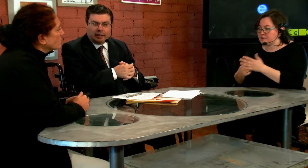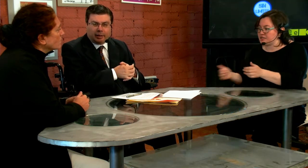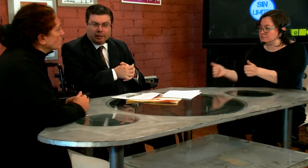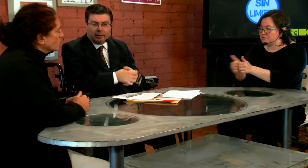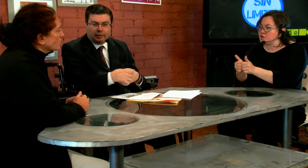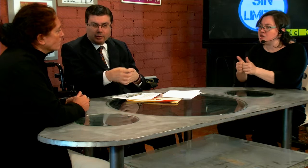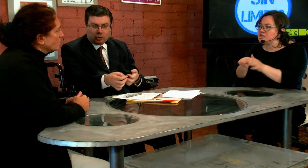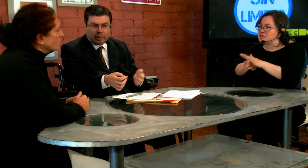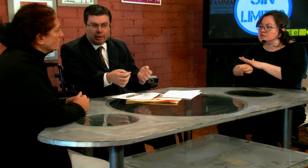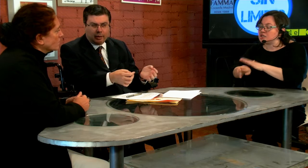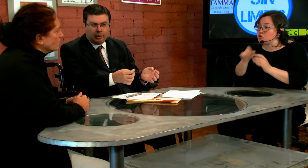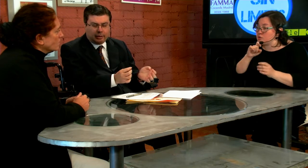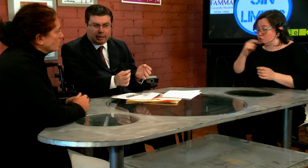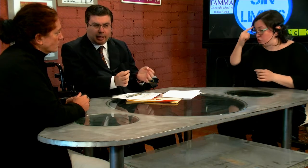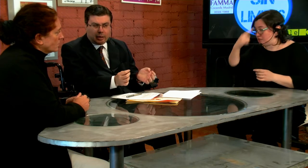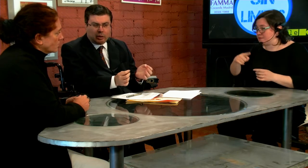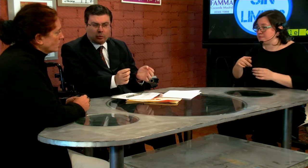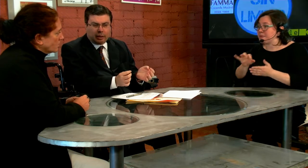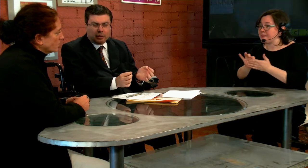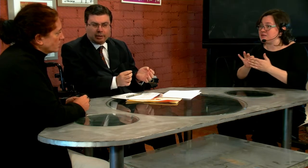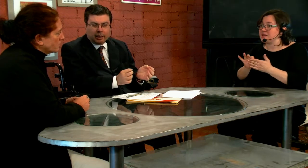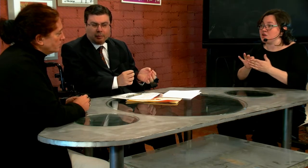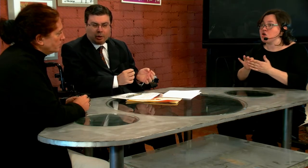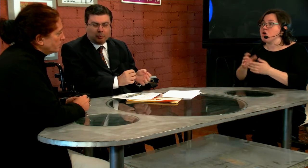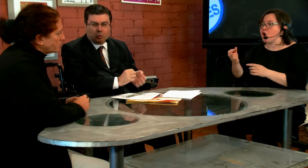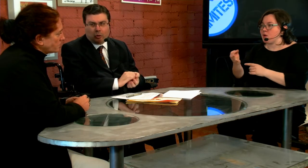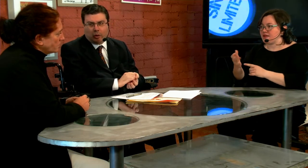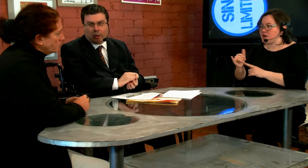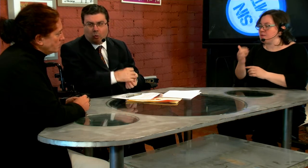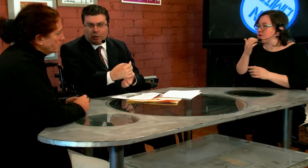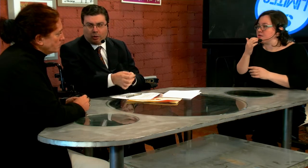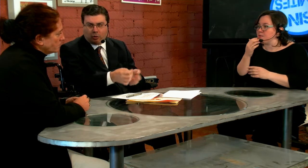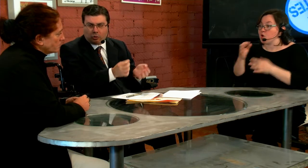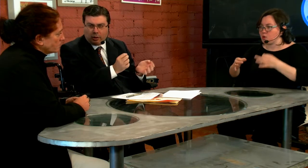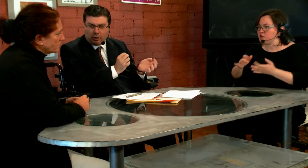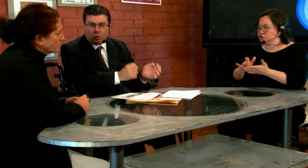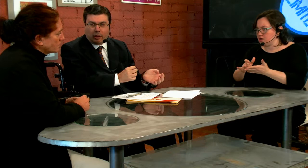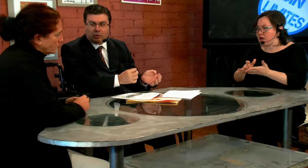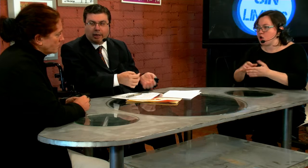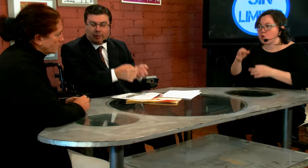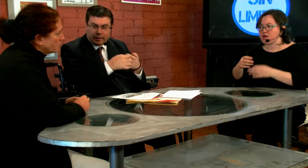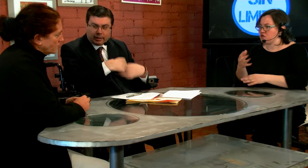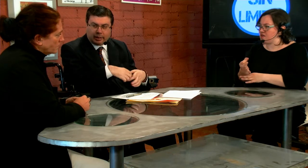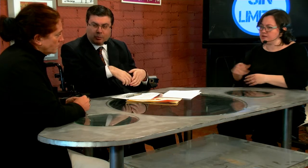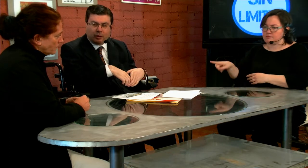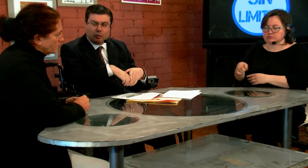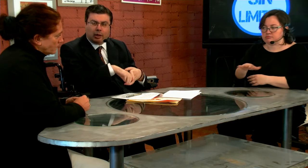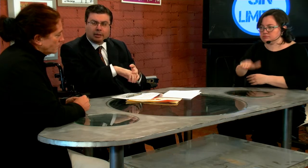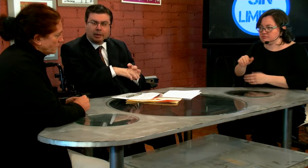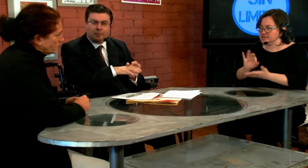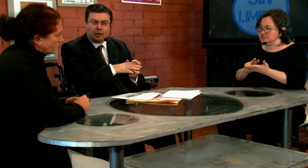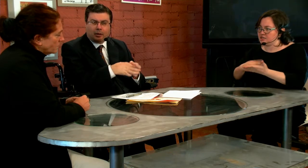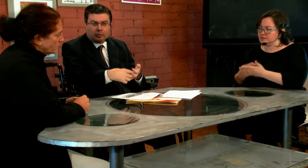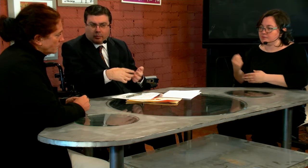ese intérprete? Yo sé que hay algunas obligaciones de cara, por ejemplo, cuando hay algún juicio, los juzgados tienen que habilitar este tipo de